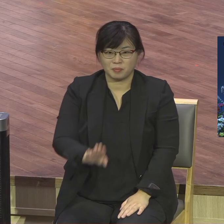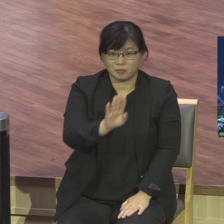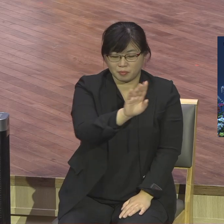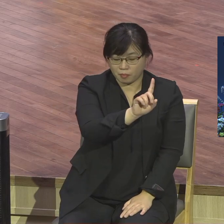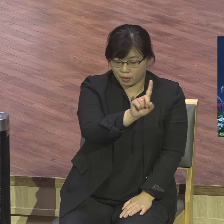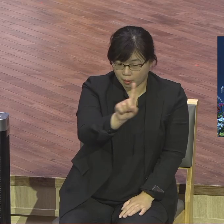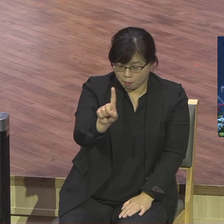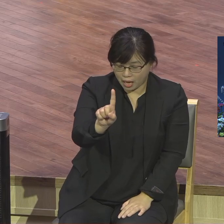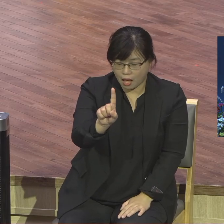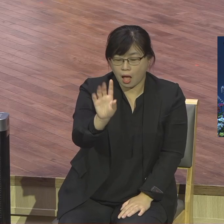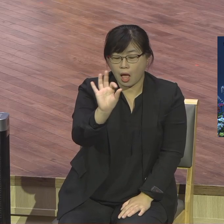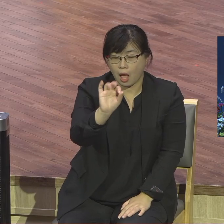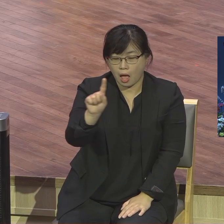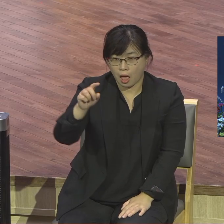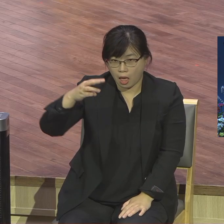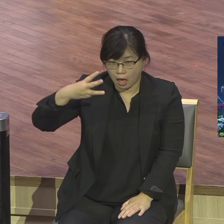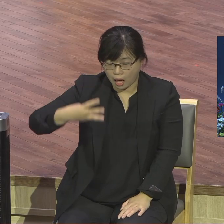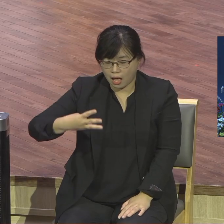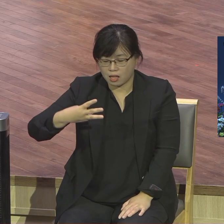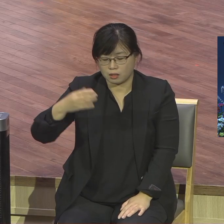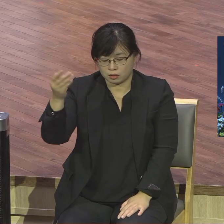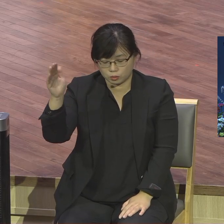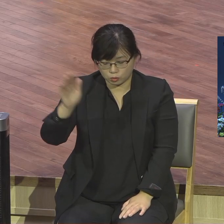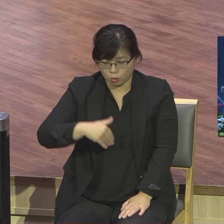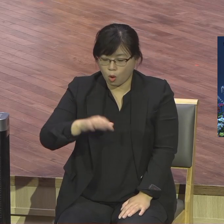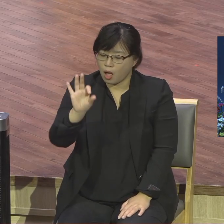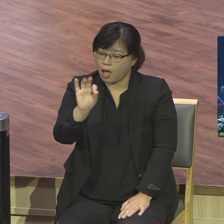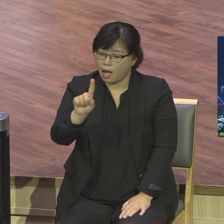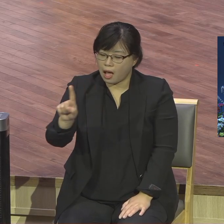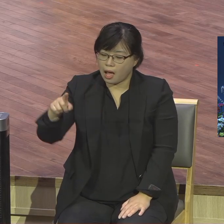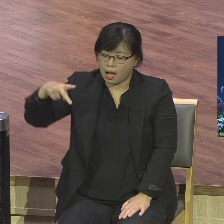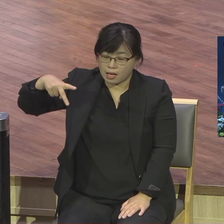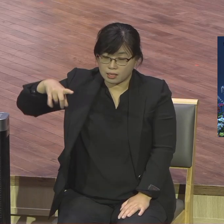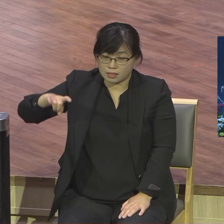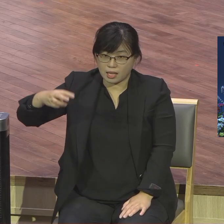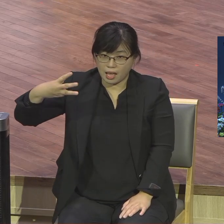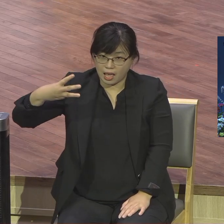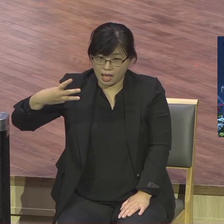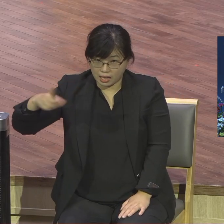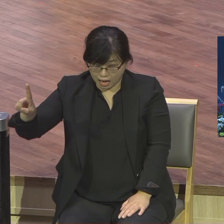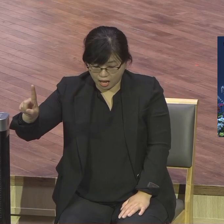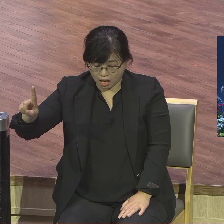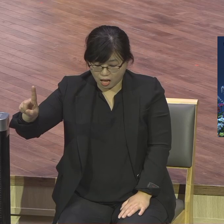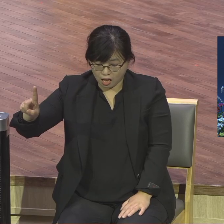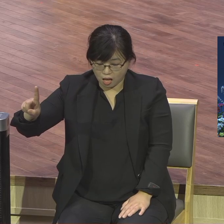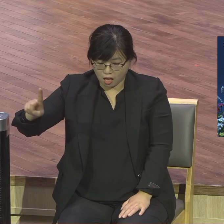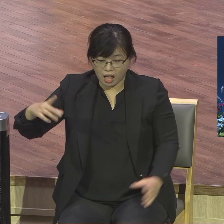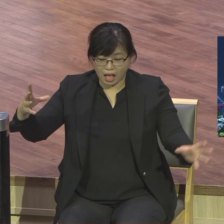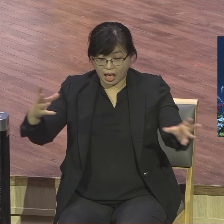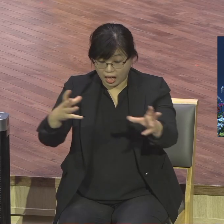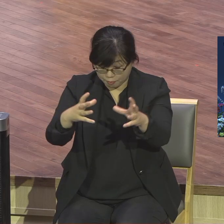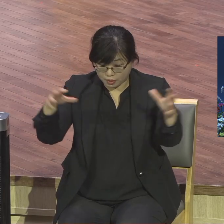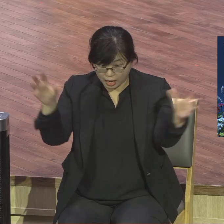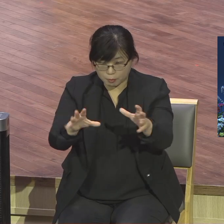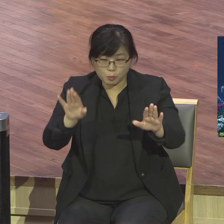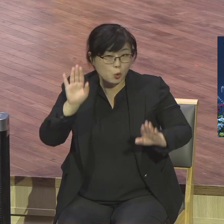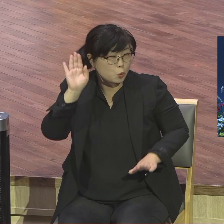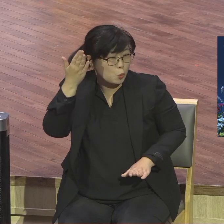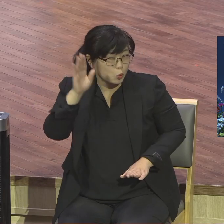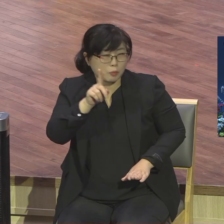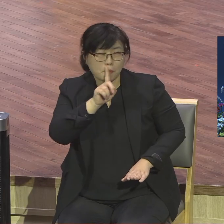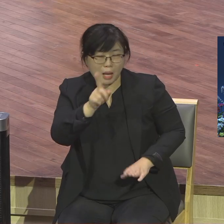종교다원주의예요. 종교다원주의가 뭐냐. 쉽게 말하면 WCC예요. 전